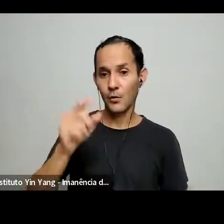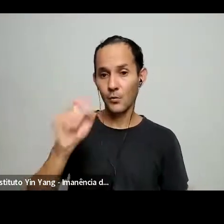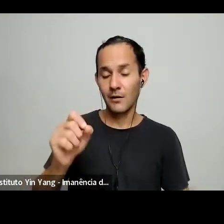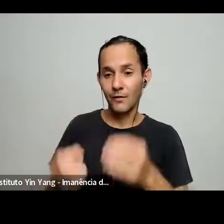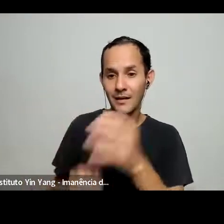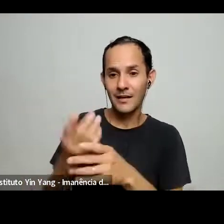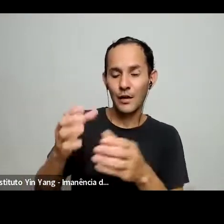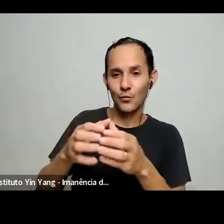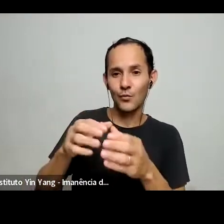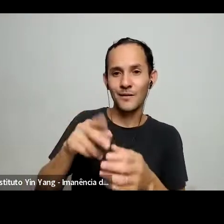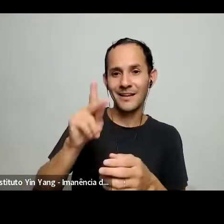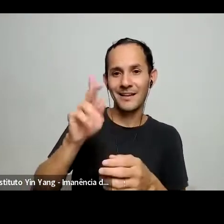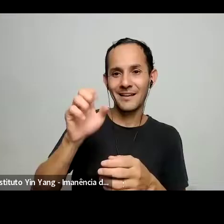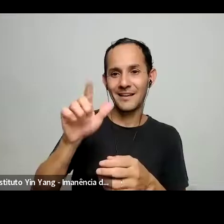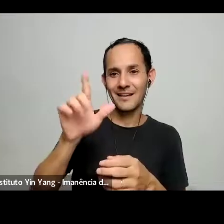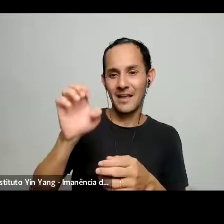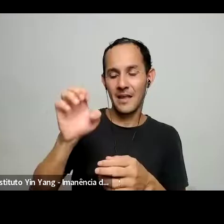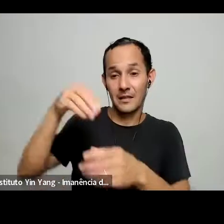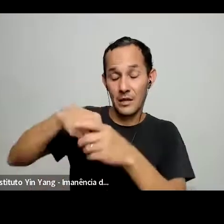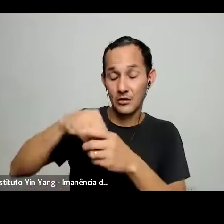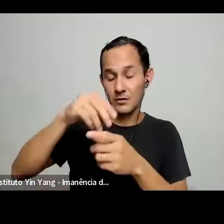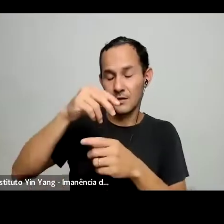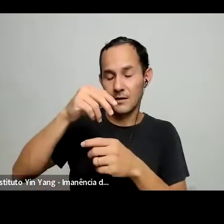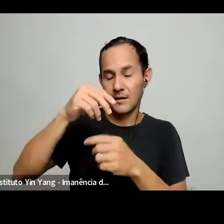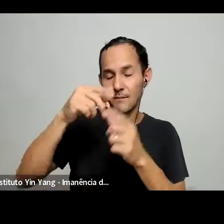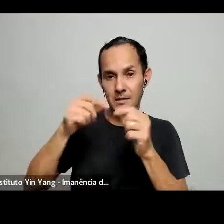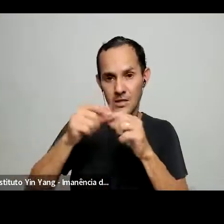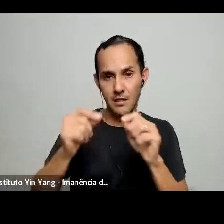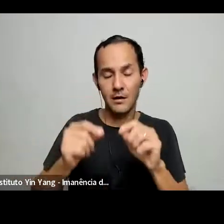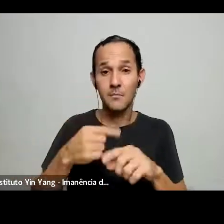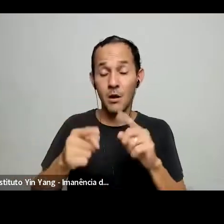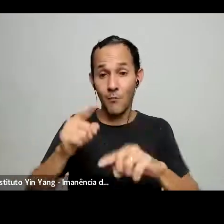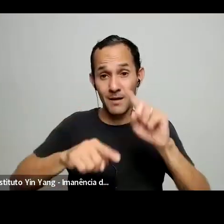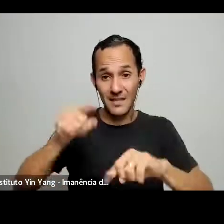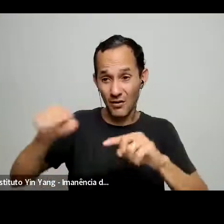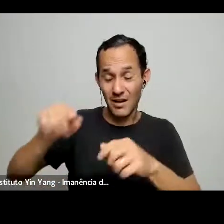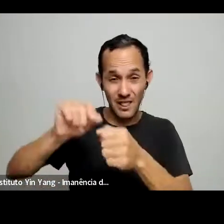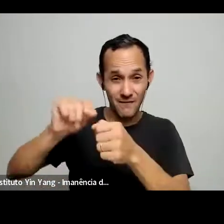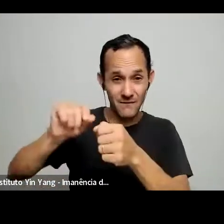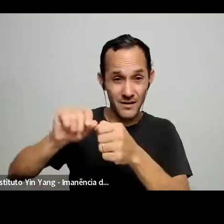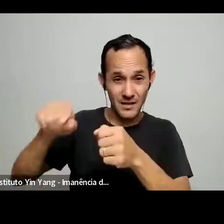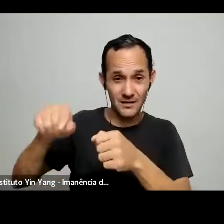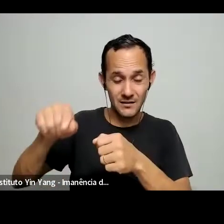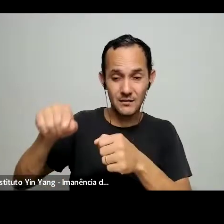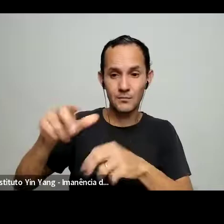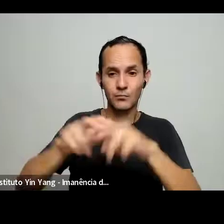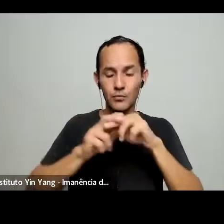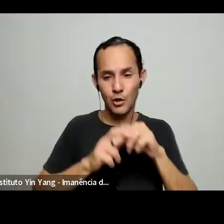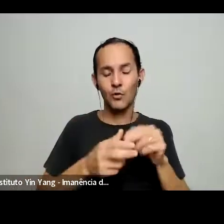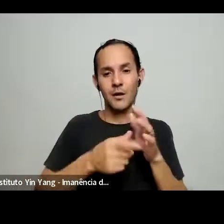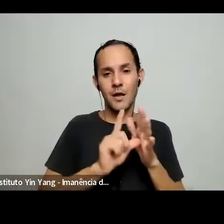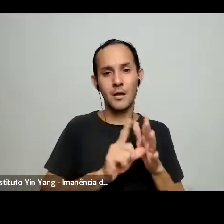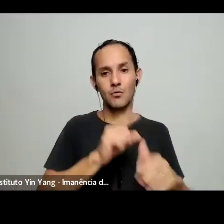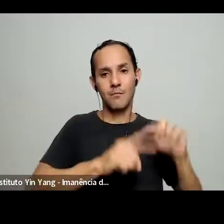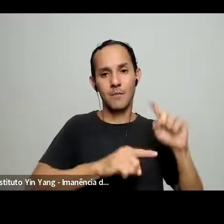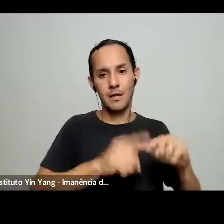da Kellen, lá em Brasília, e, e o material que ela produziu aí, né, a partir do material muito